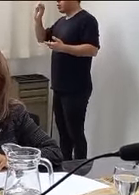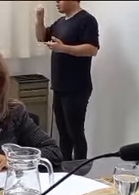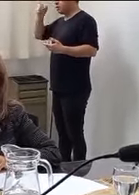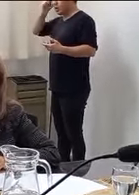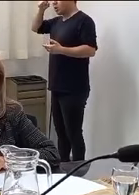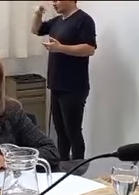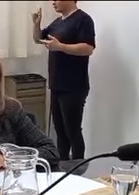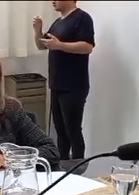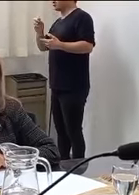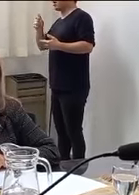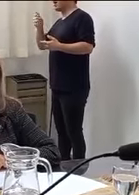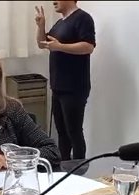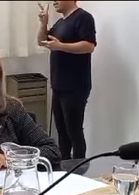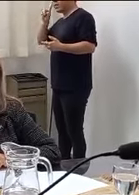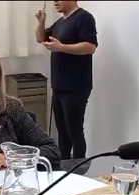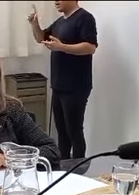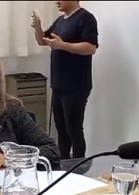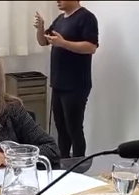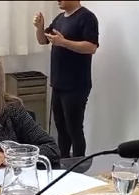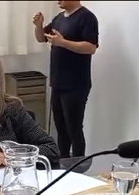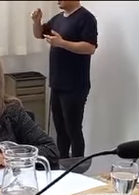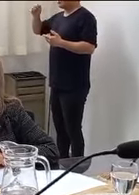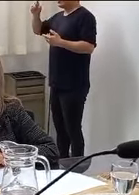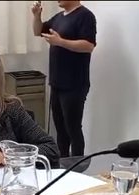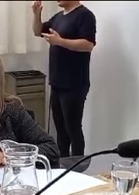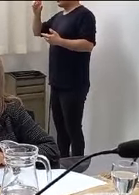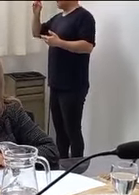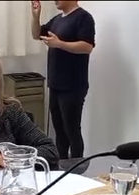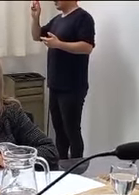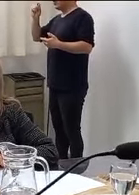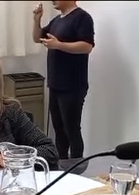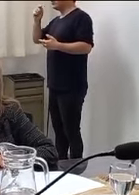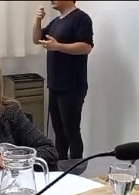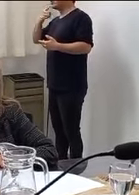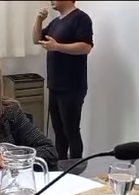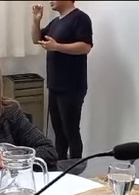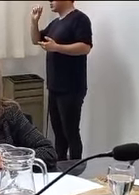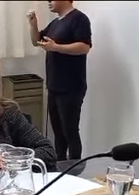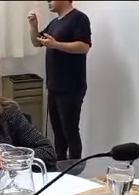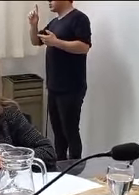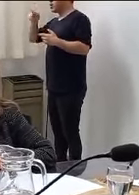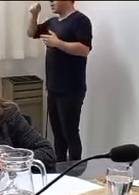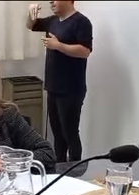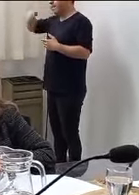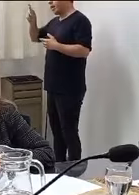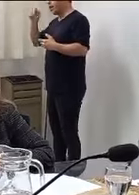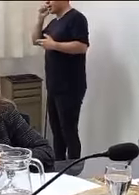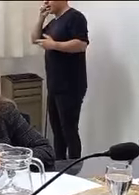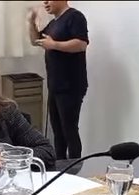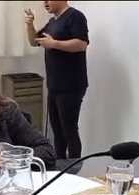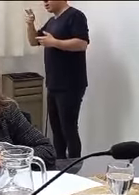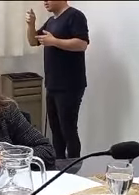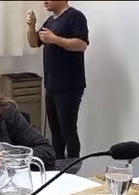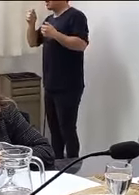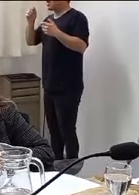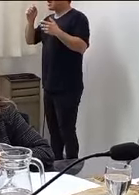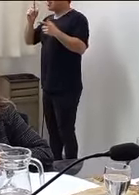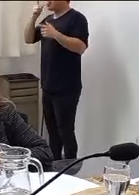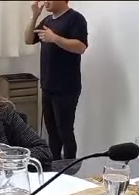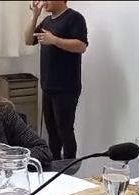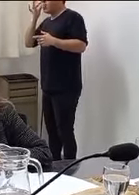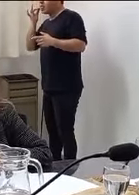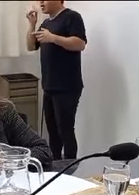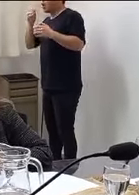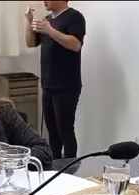concejal Ávila, la concejal Liliana Gors y la concejal Marga Yunes. Va a funcionar los días jueves